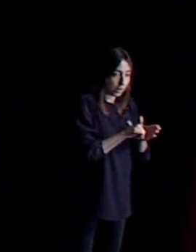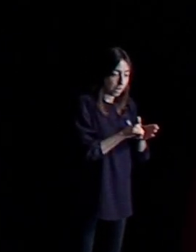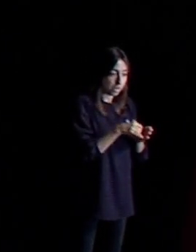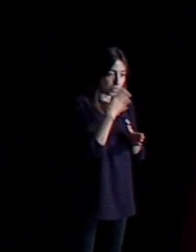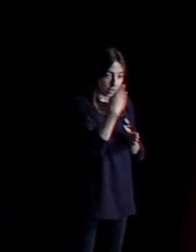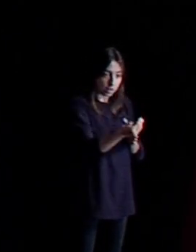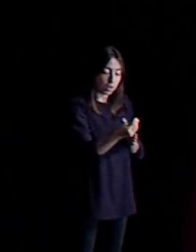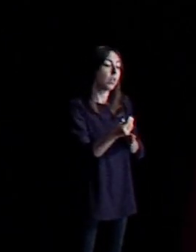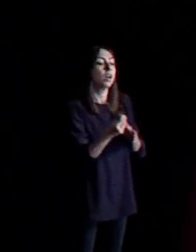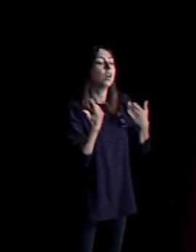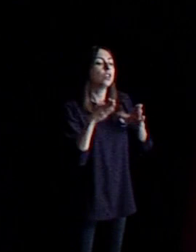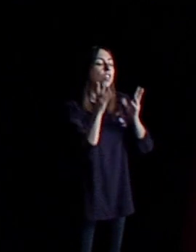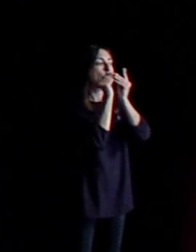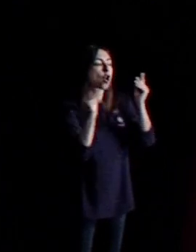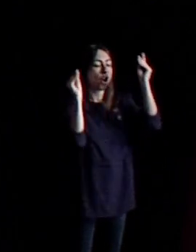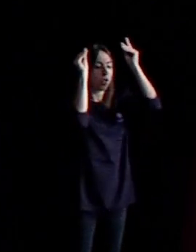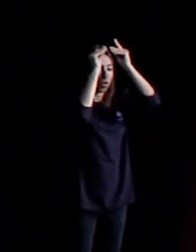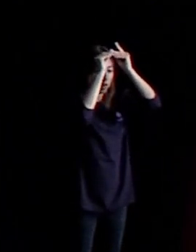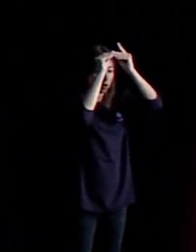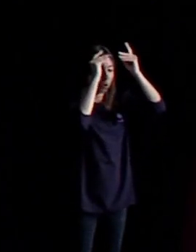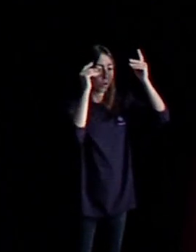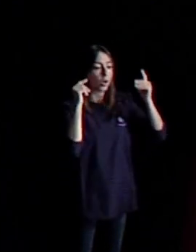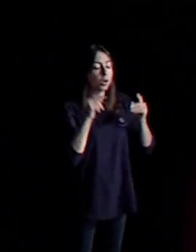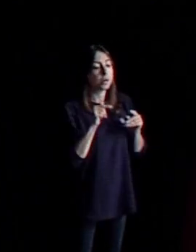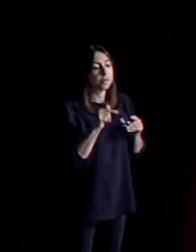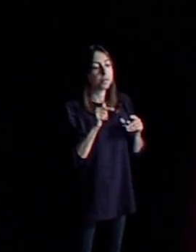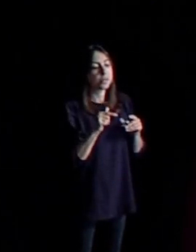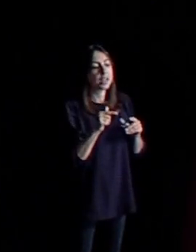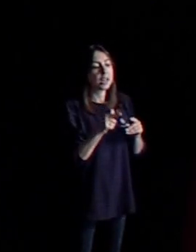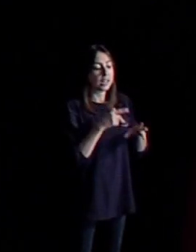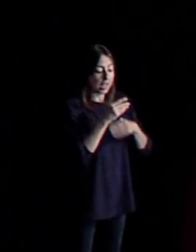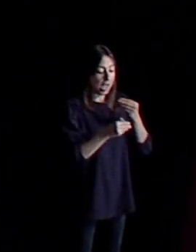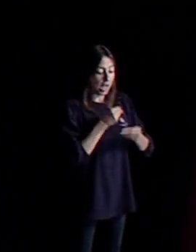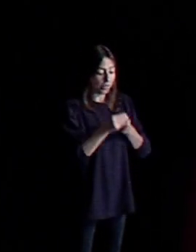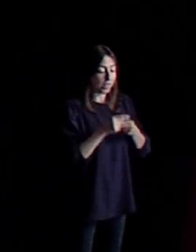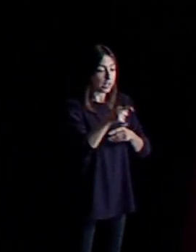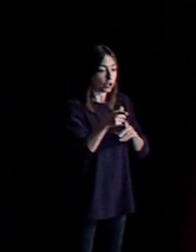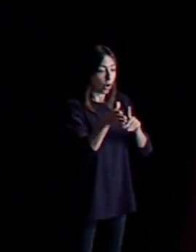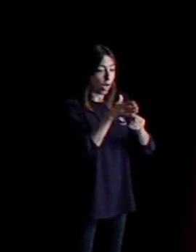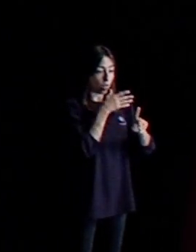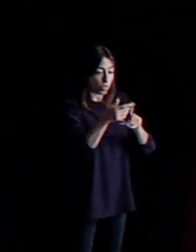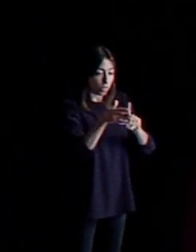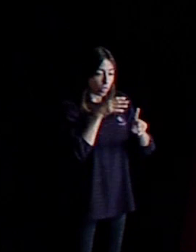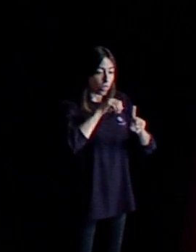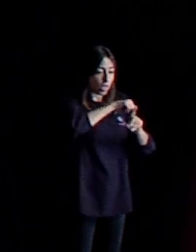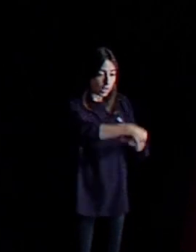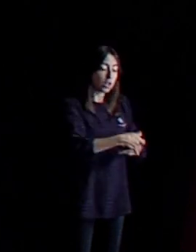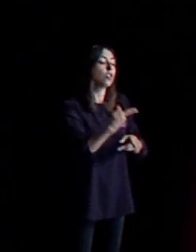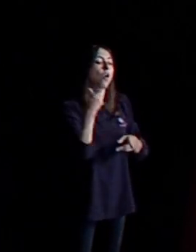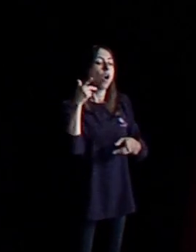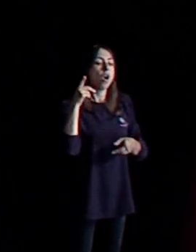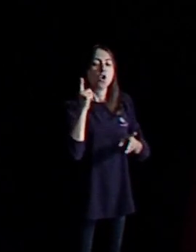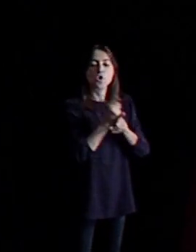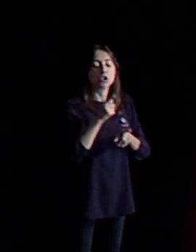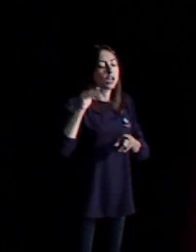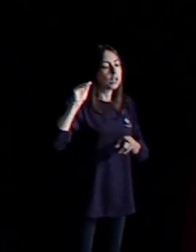acuerdo? Por lo tanto, es un concepto, el que comete esos delitos, la xenofobia, homofobia,